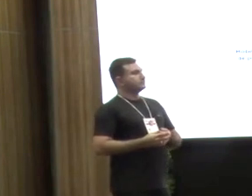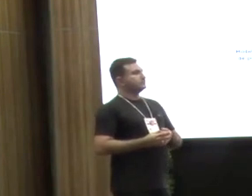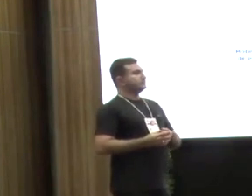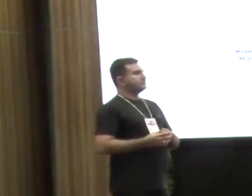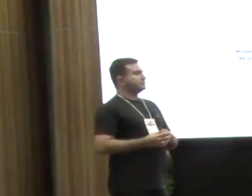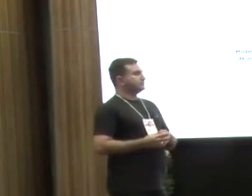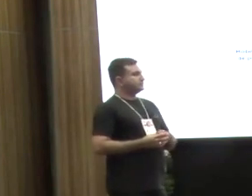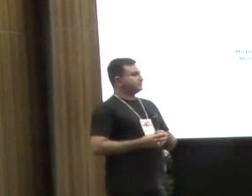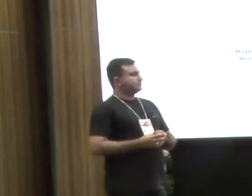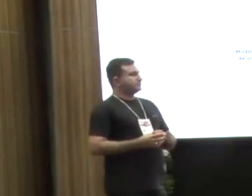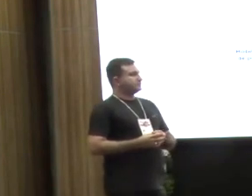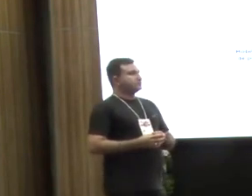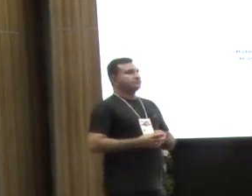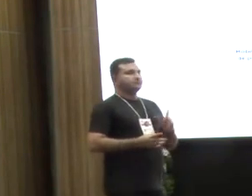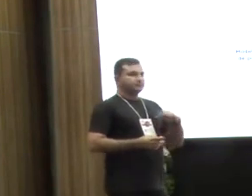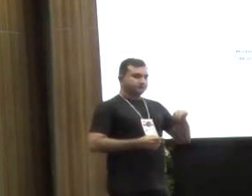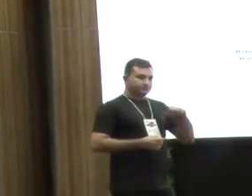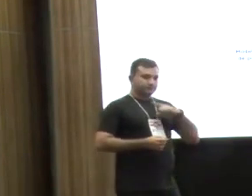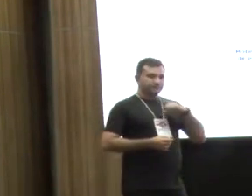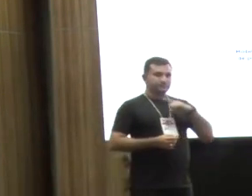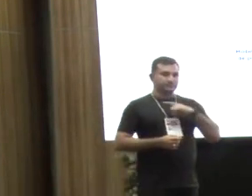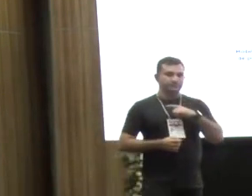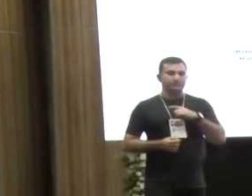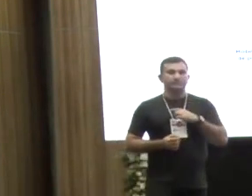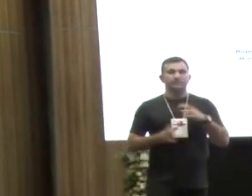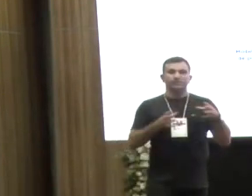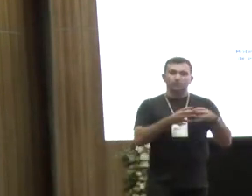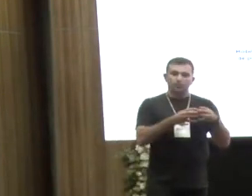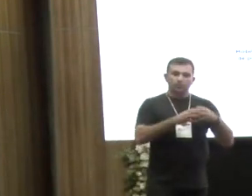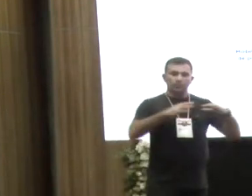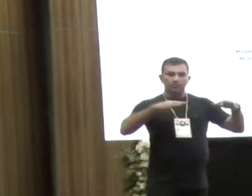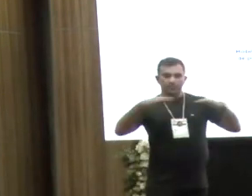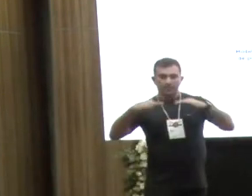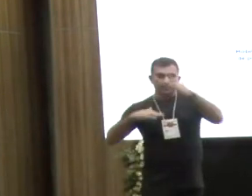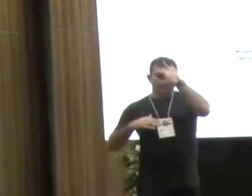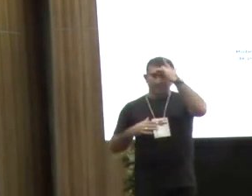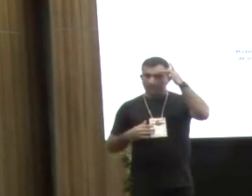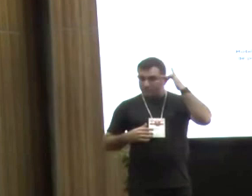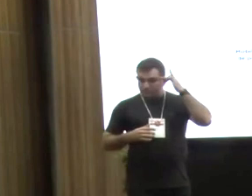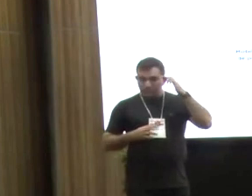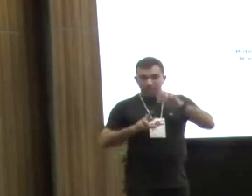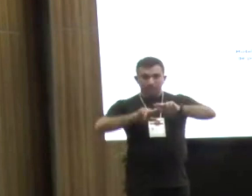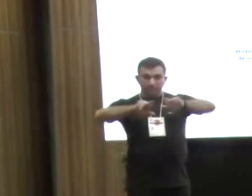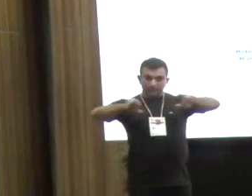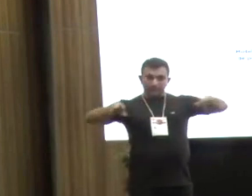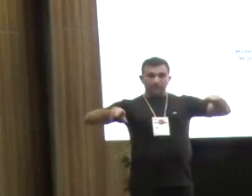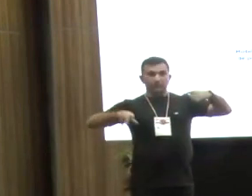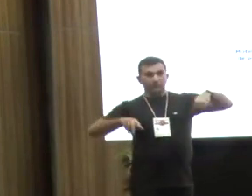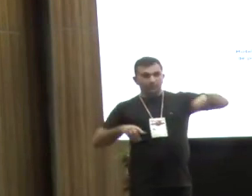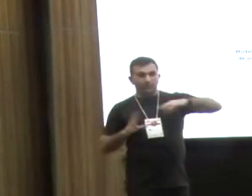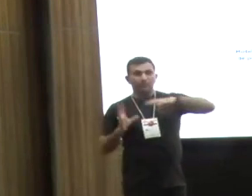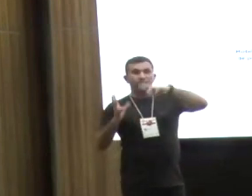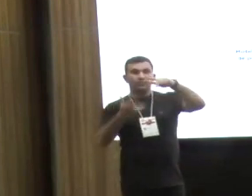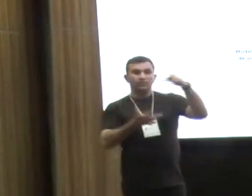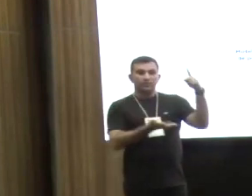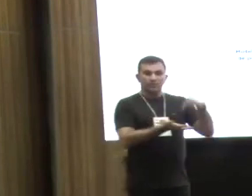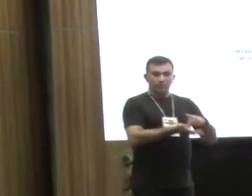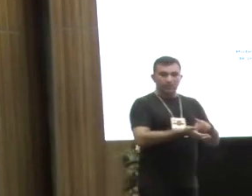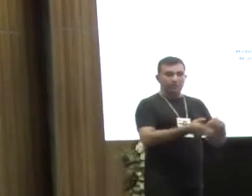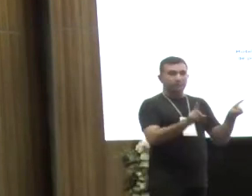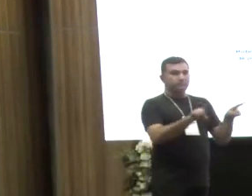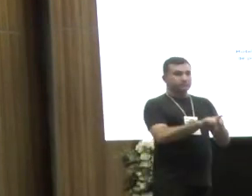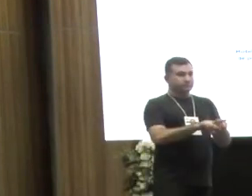Nós temos aí comunidades mobilizando pessoas para saírem do mundo real e